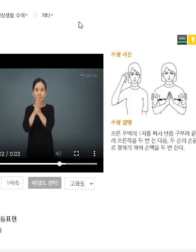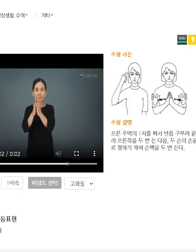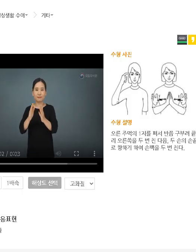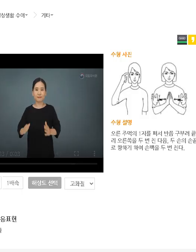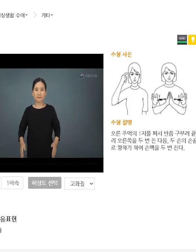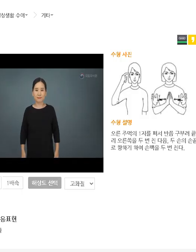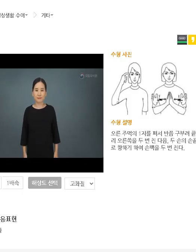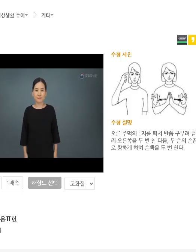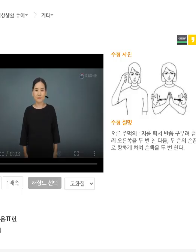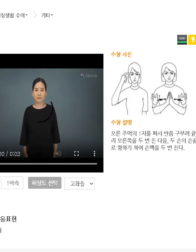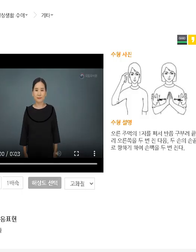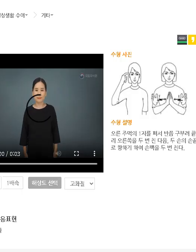여기서 박수 치는데